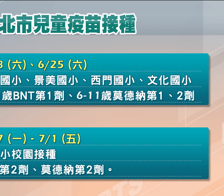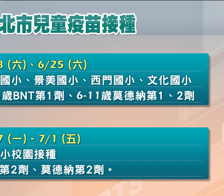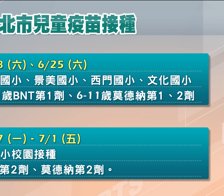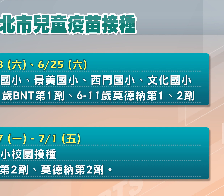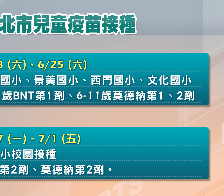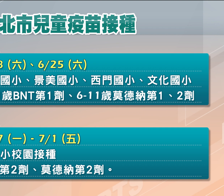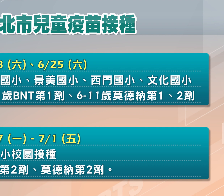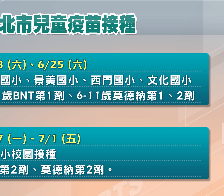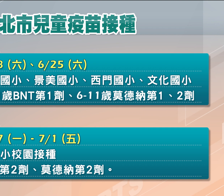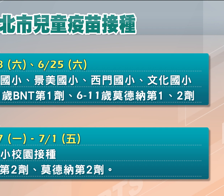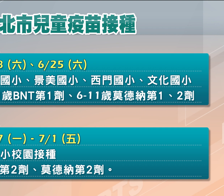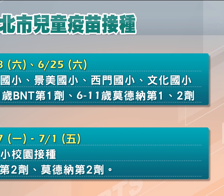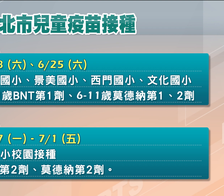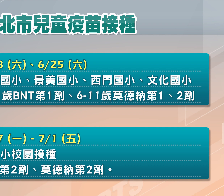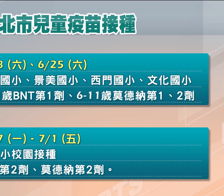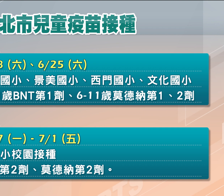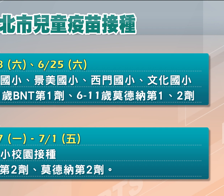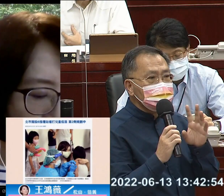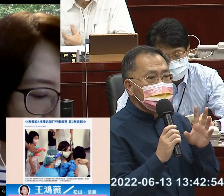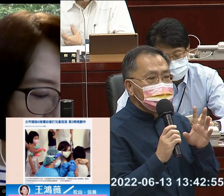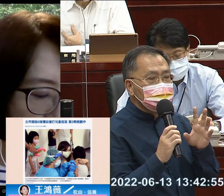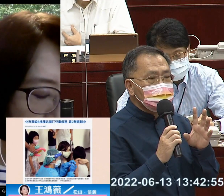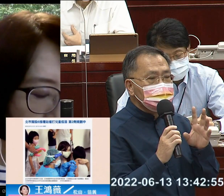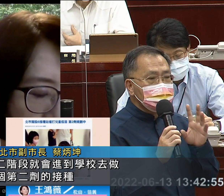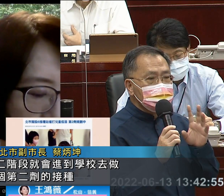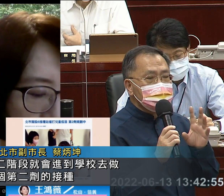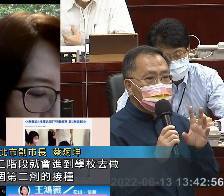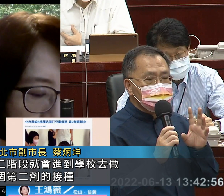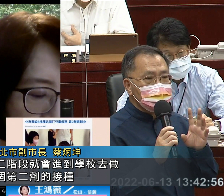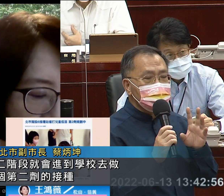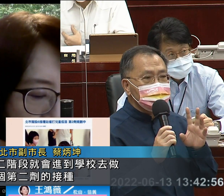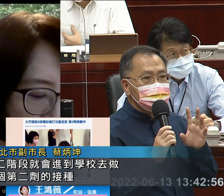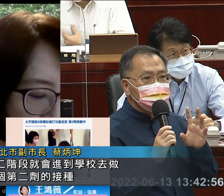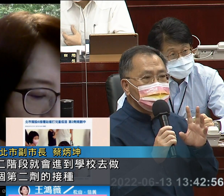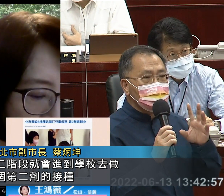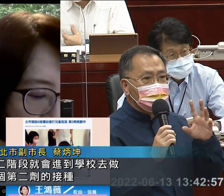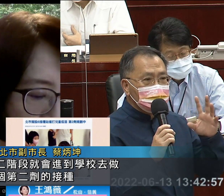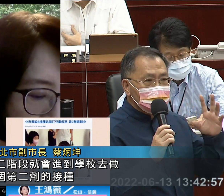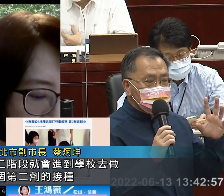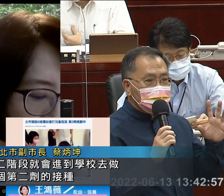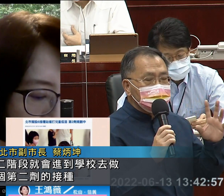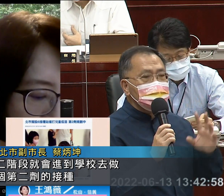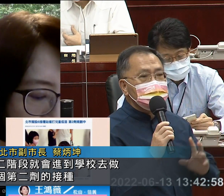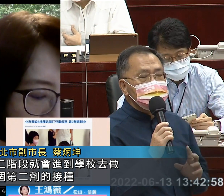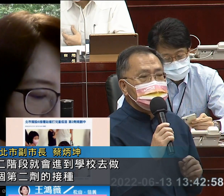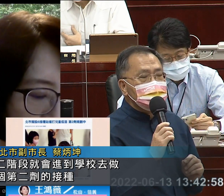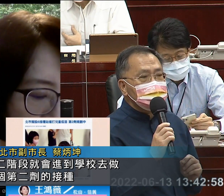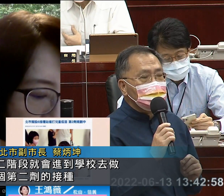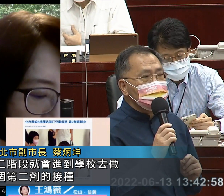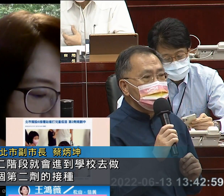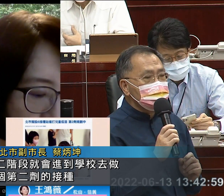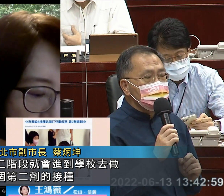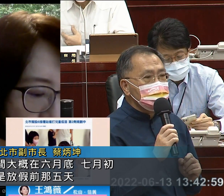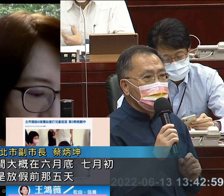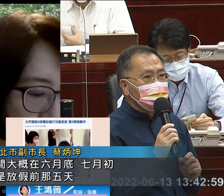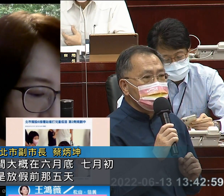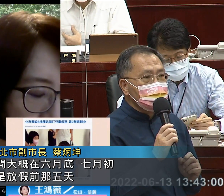剂的 VNT 和莫德纳疫苗。 第二阶段就会进到学校去做。整个第二剂的接种时间大概在